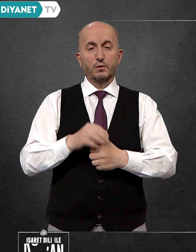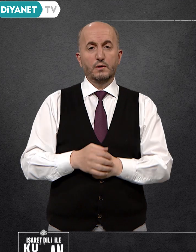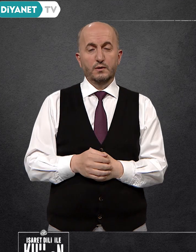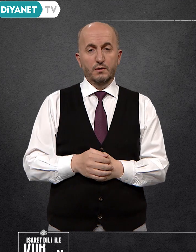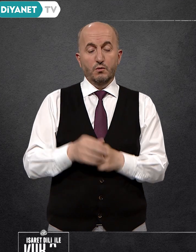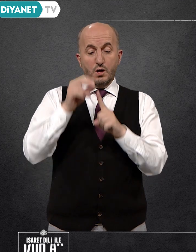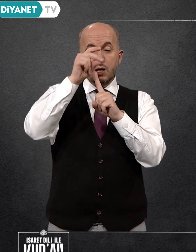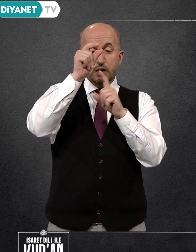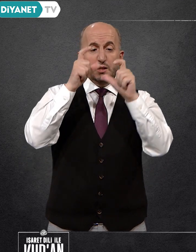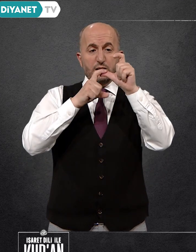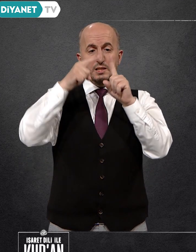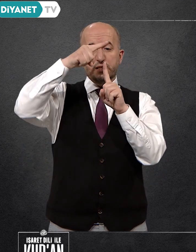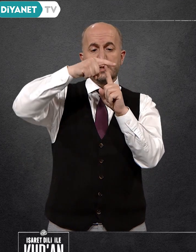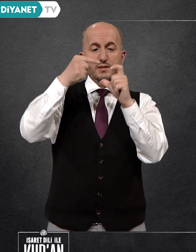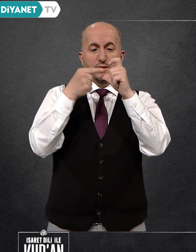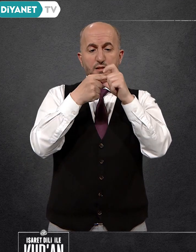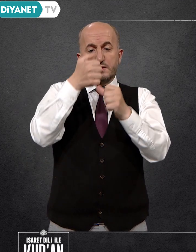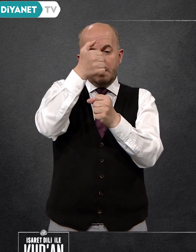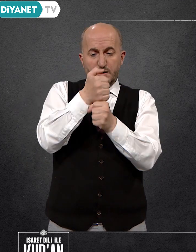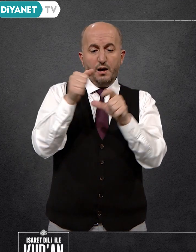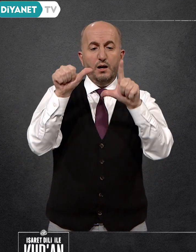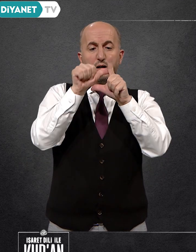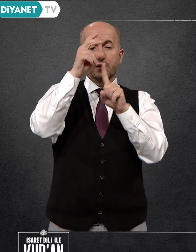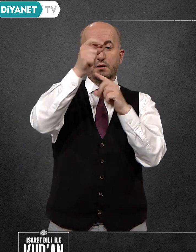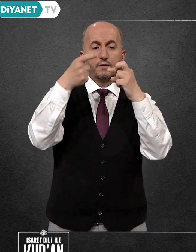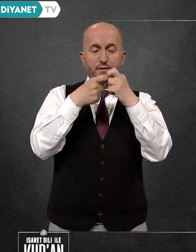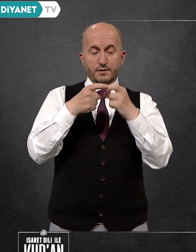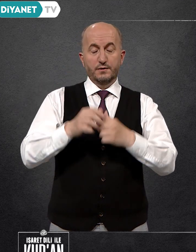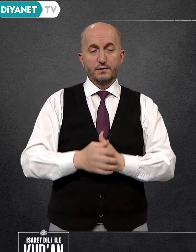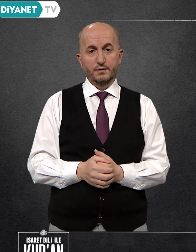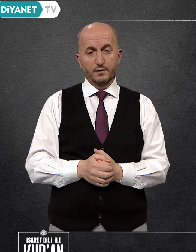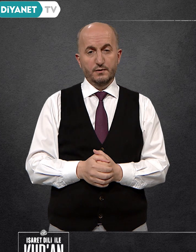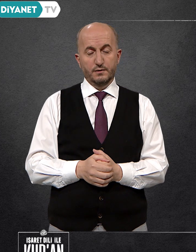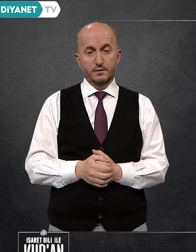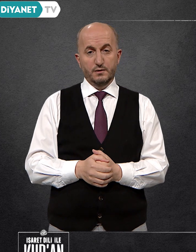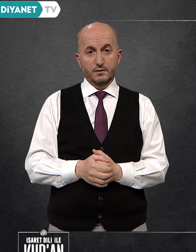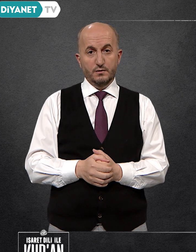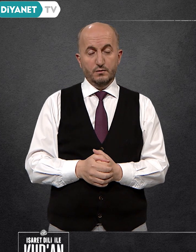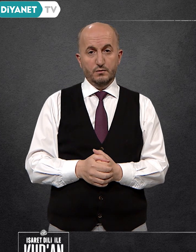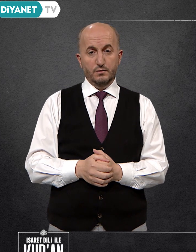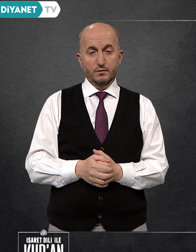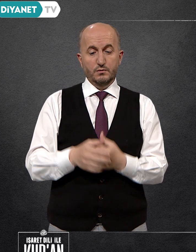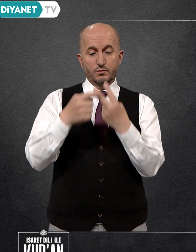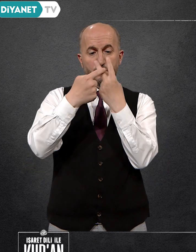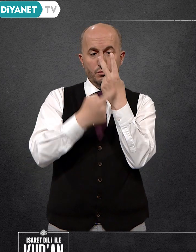istav fir1 İst auf irr yük sır